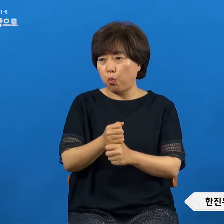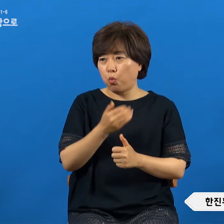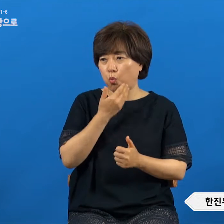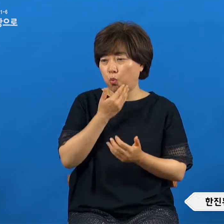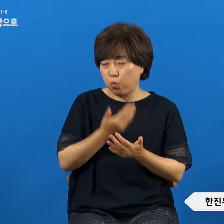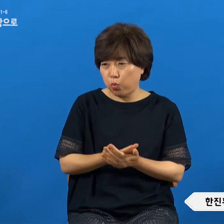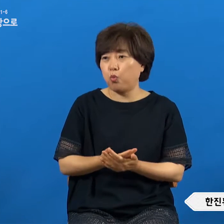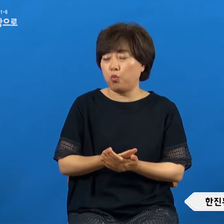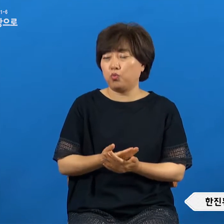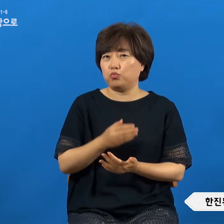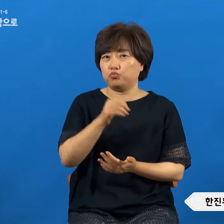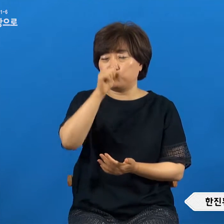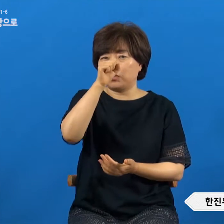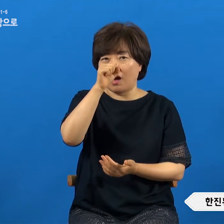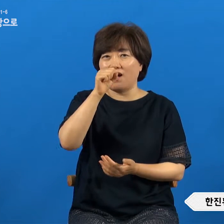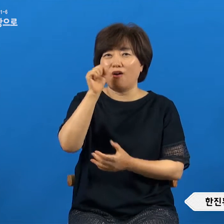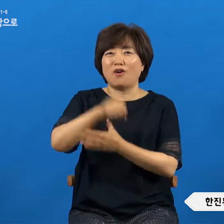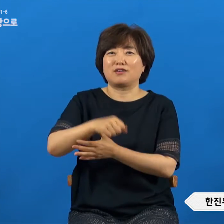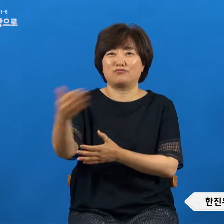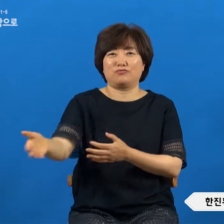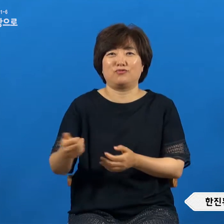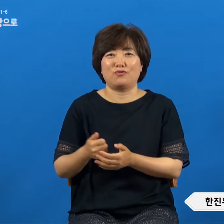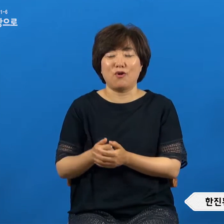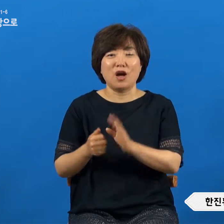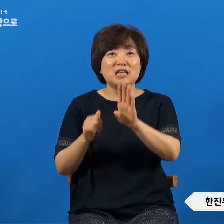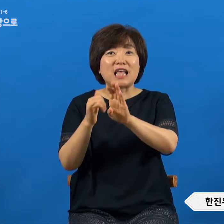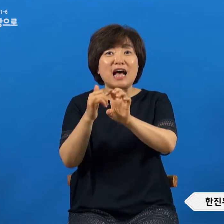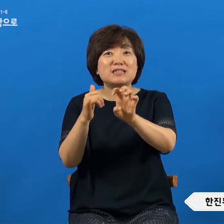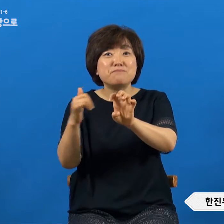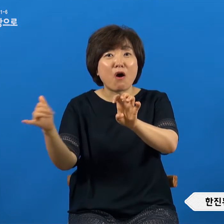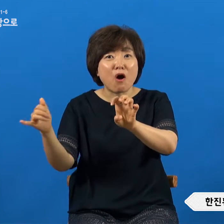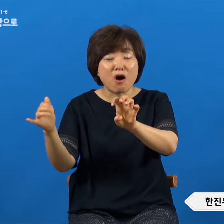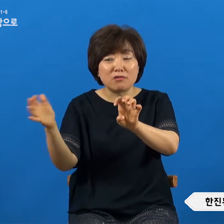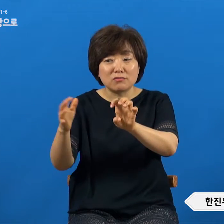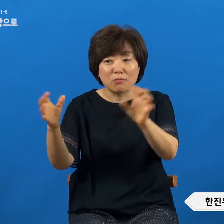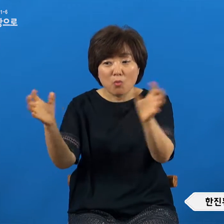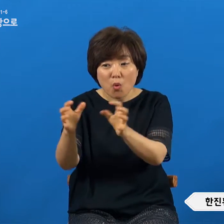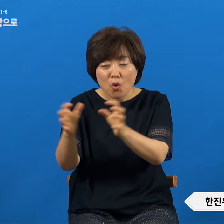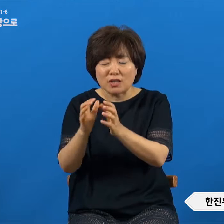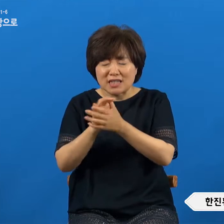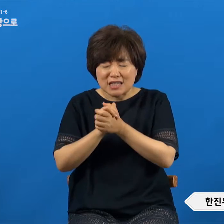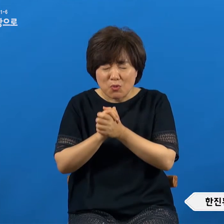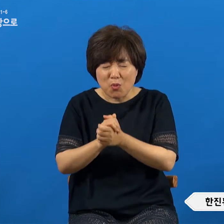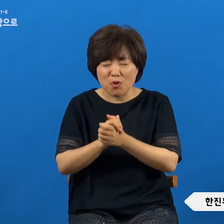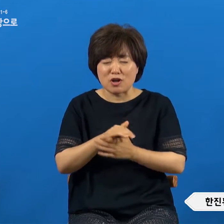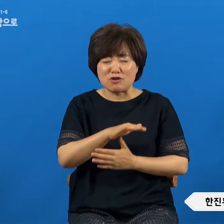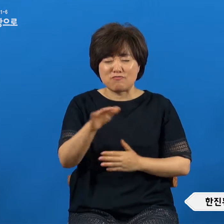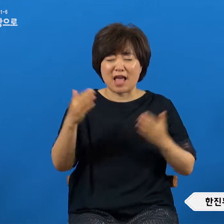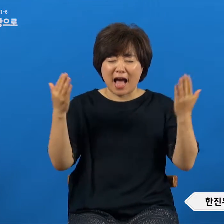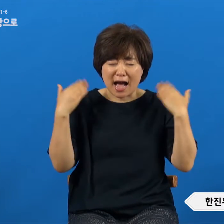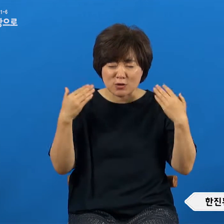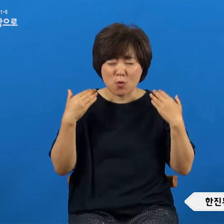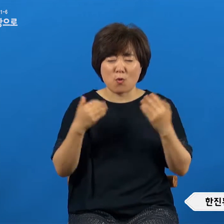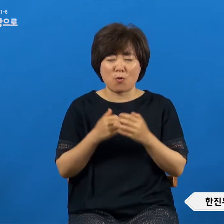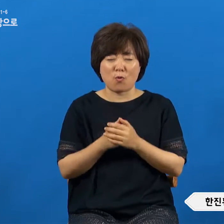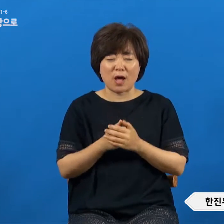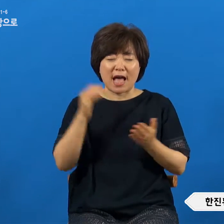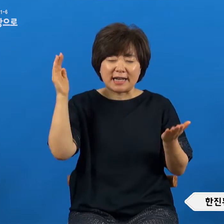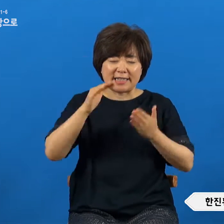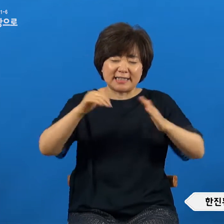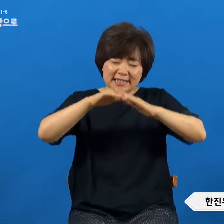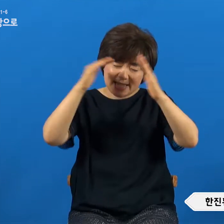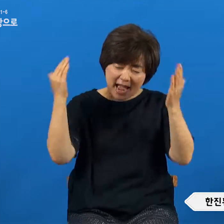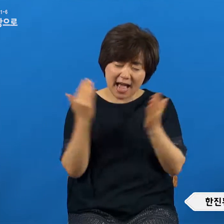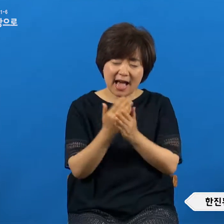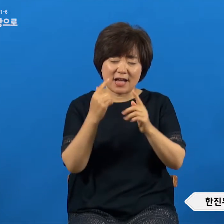해 주었다는 것입니다. 그 한 40여 명 모인 이 아이들이 기도하면서 우리 학교 학생들 전부가